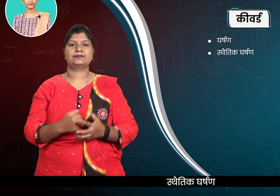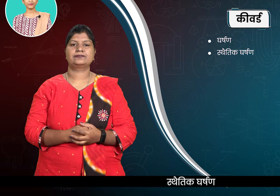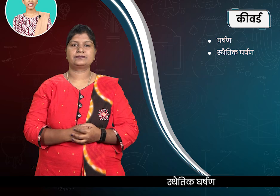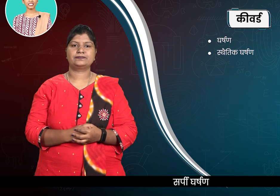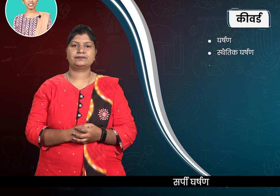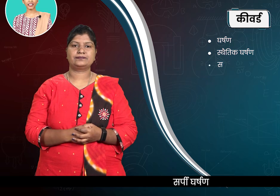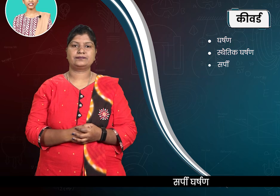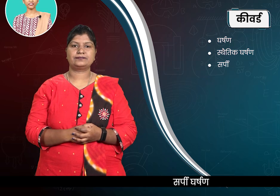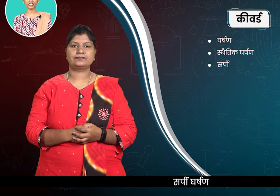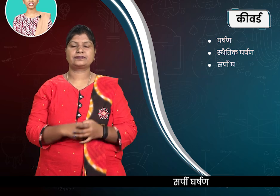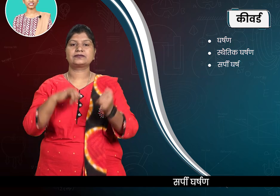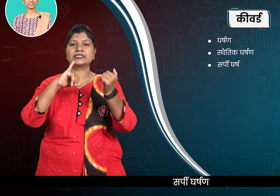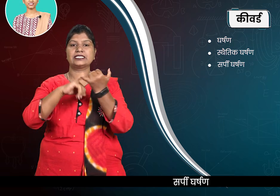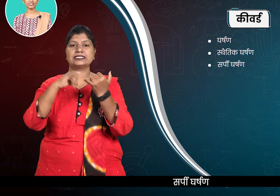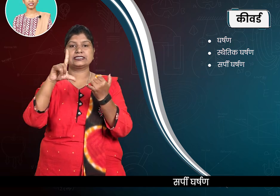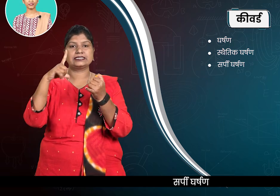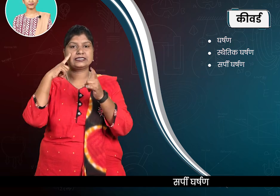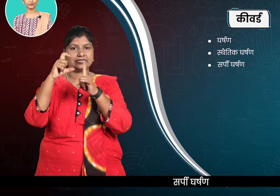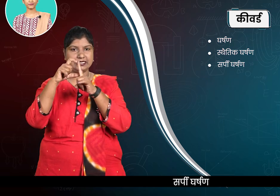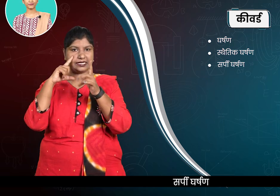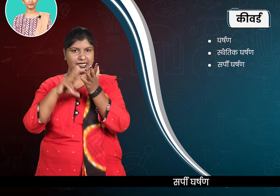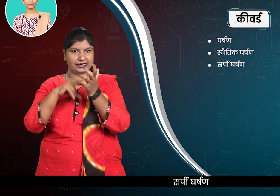सरपी घर्षन